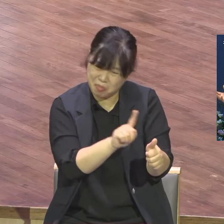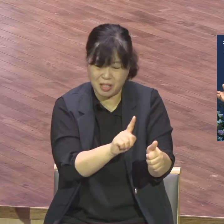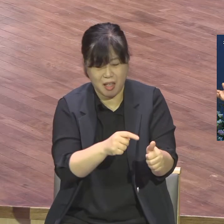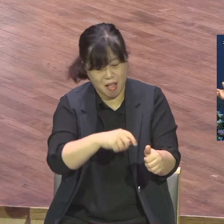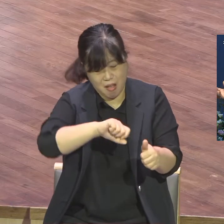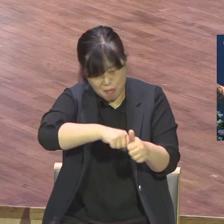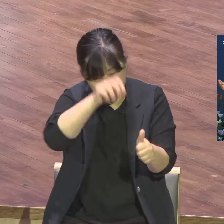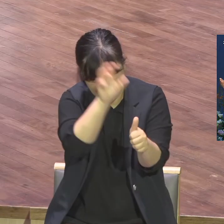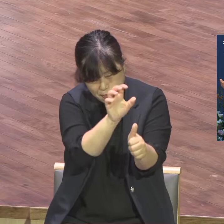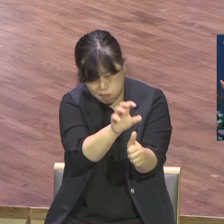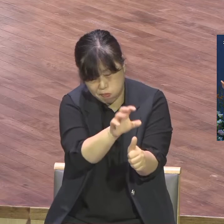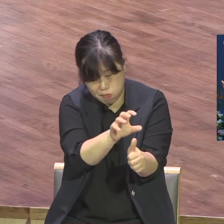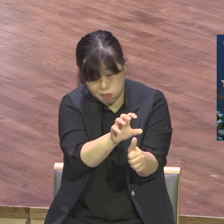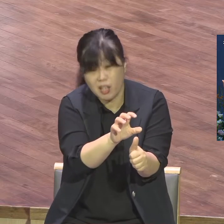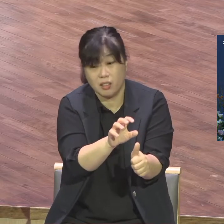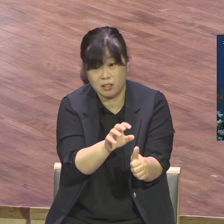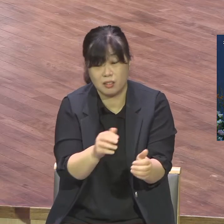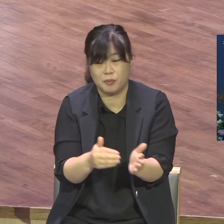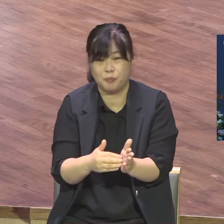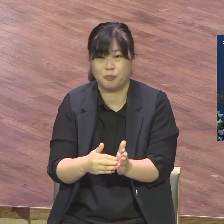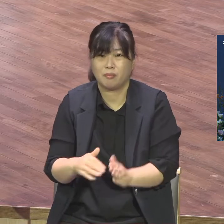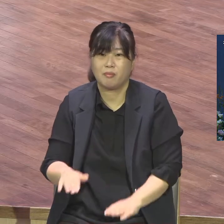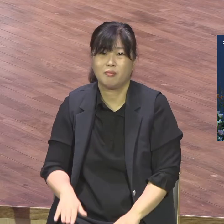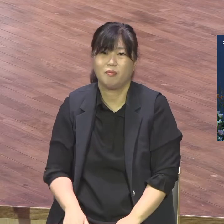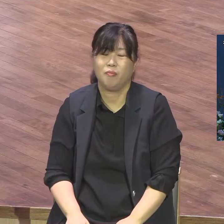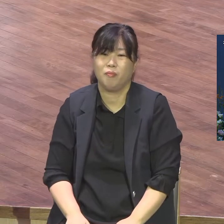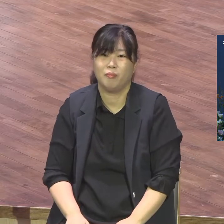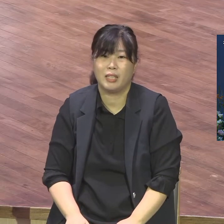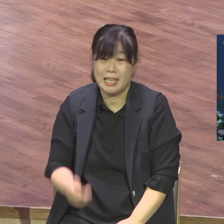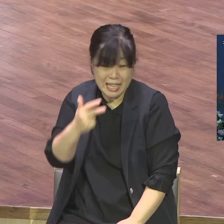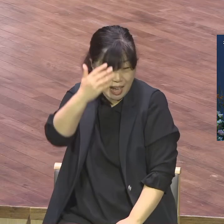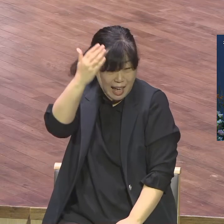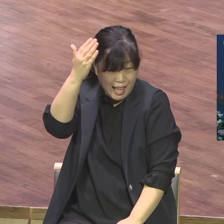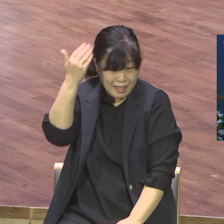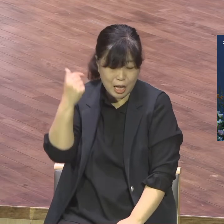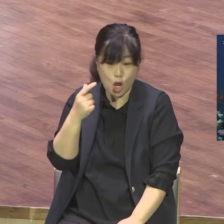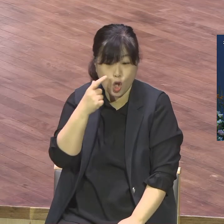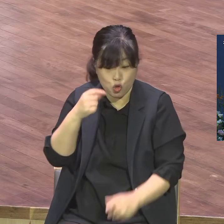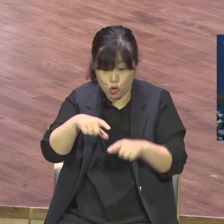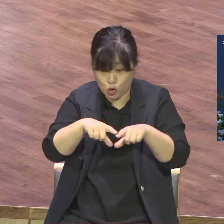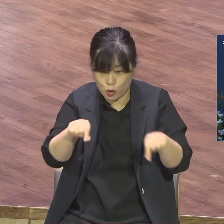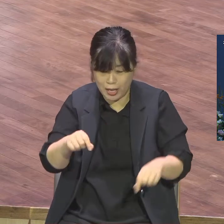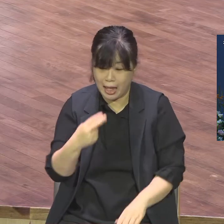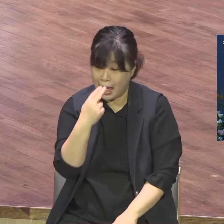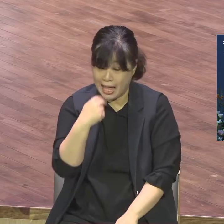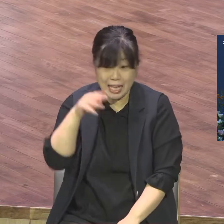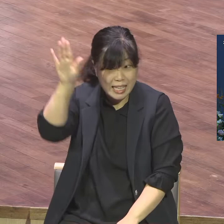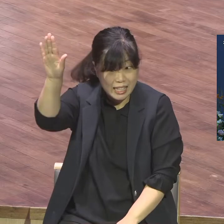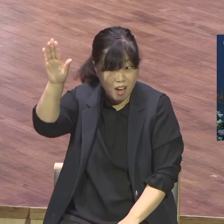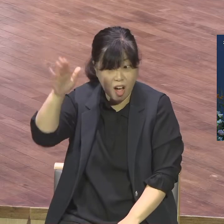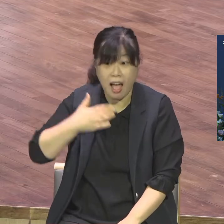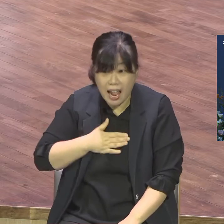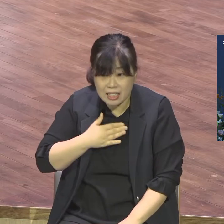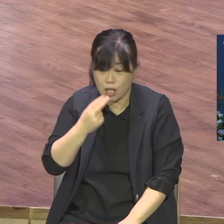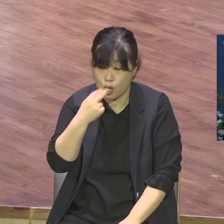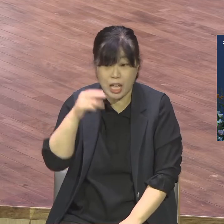이 600만 명 깨서실에서 그 히틀러가 죽일 때 벗었던